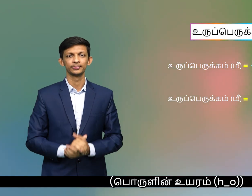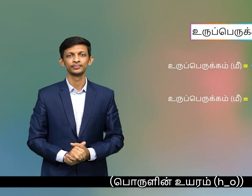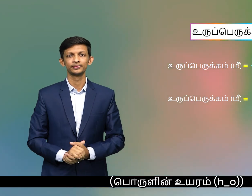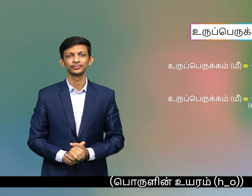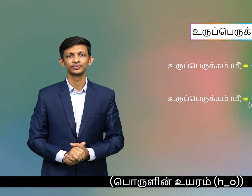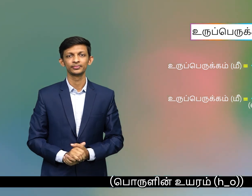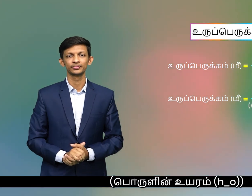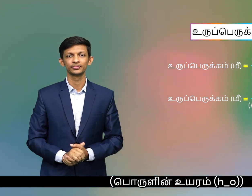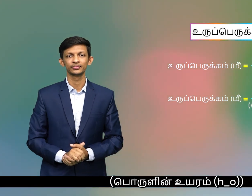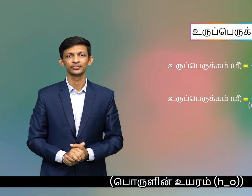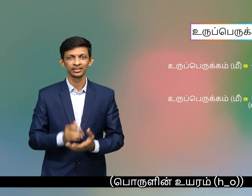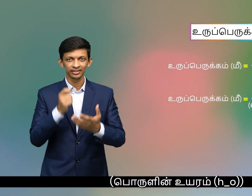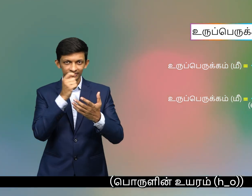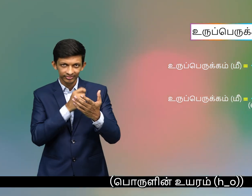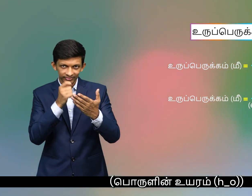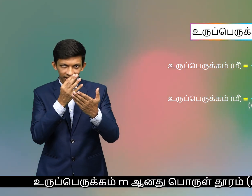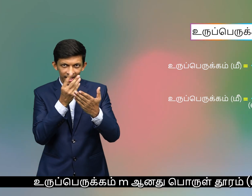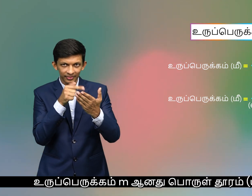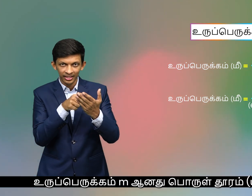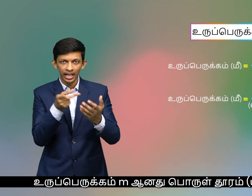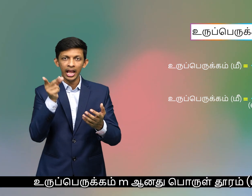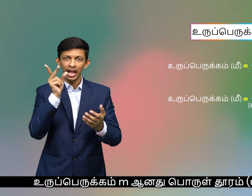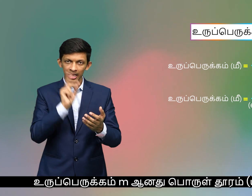பொருளின் உயரம், அதாவது h கீழ் O.